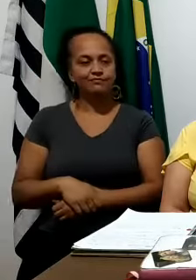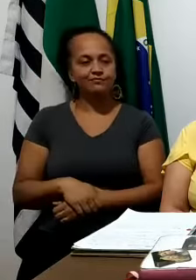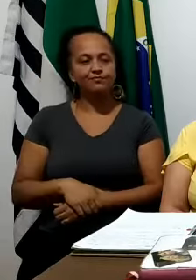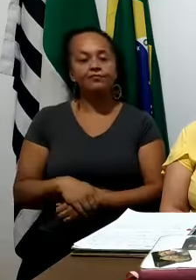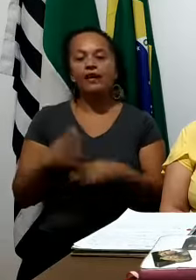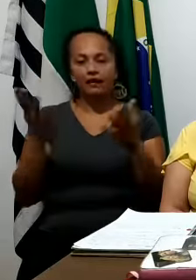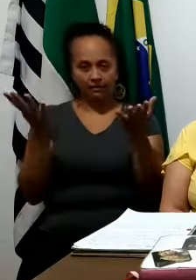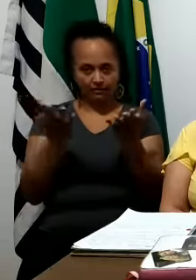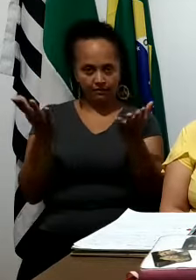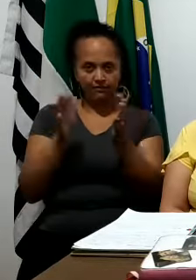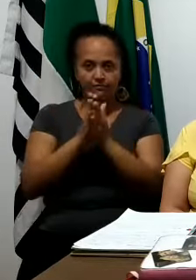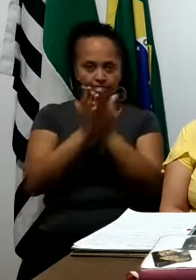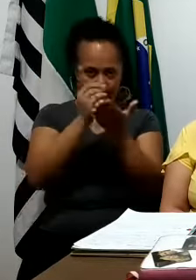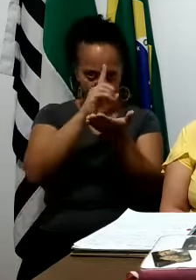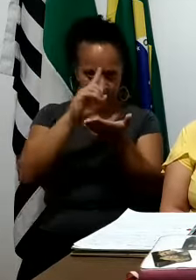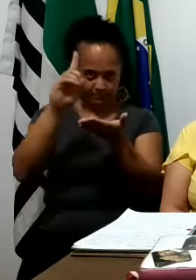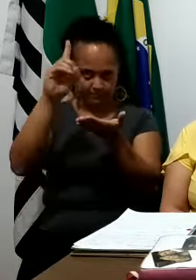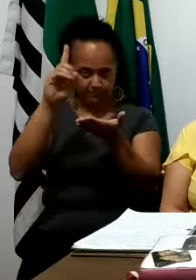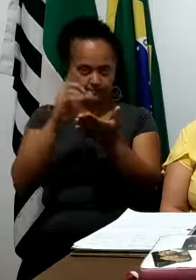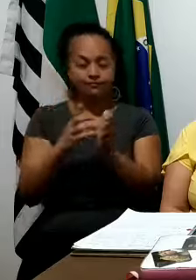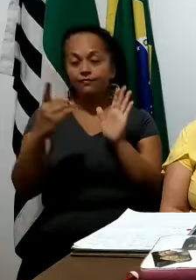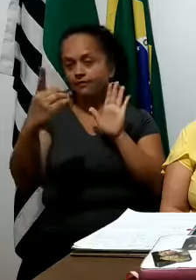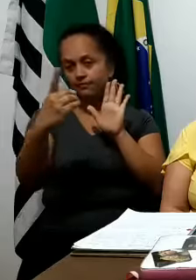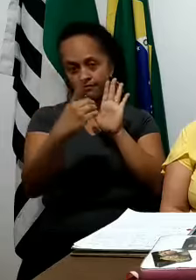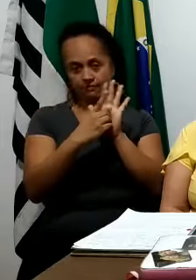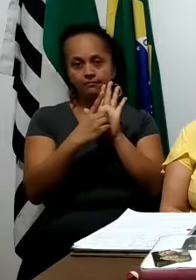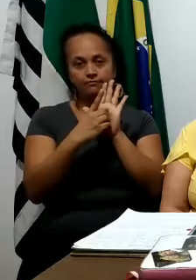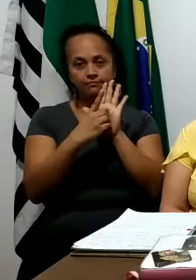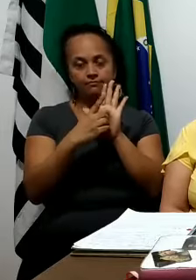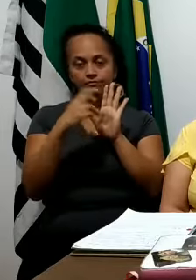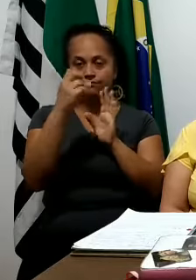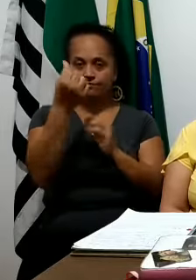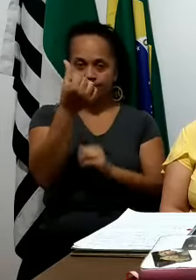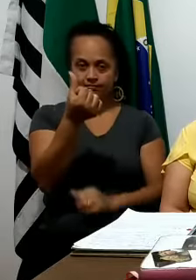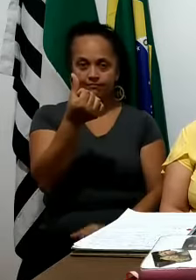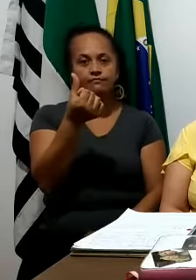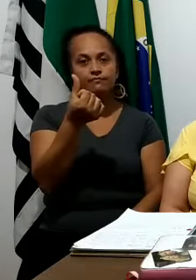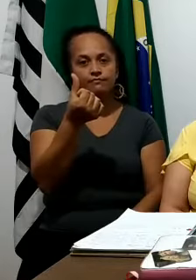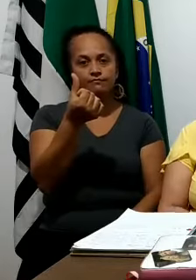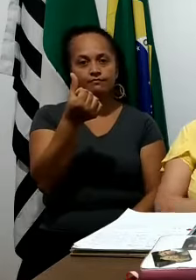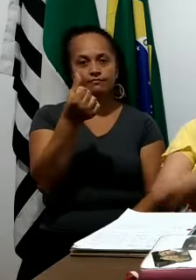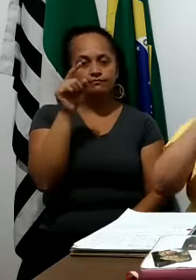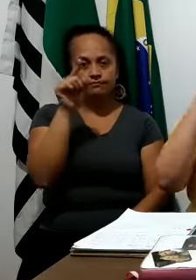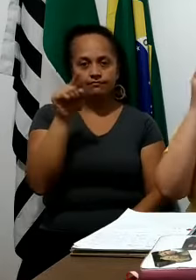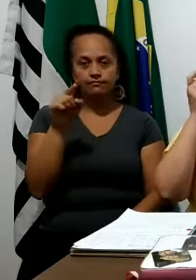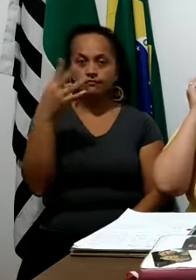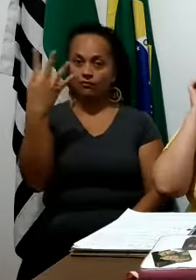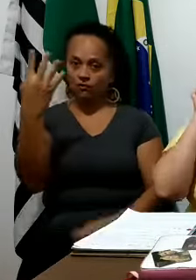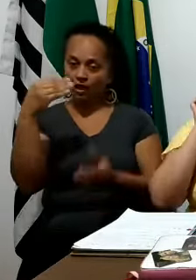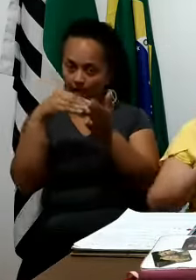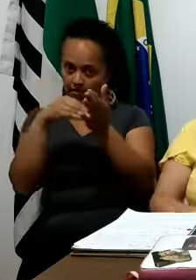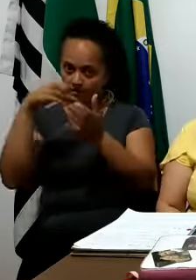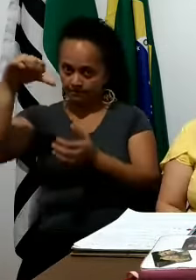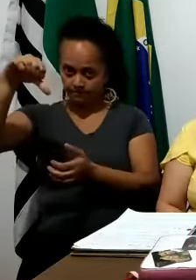favor, no livro de Deuteronômio, capítulo 6, do versículo 4 ao